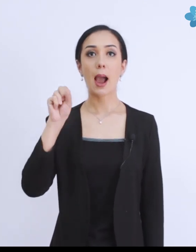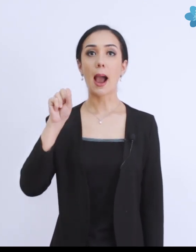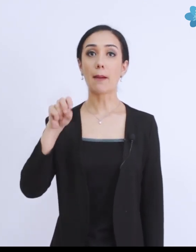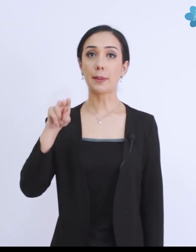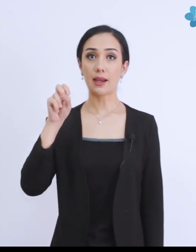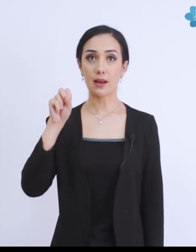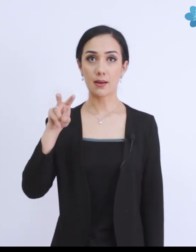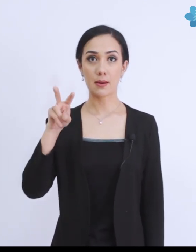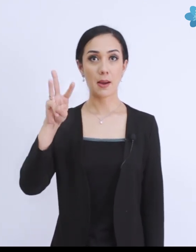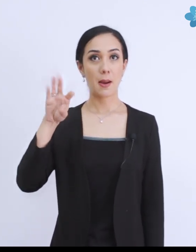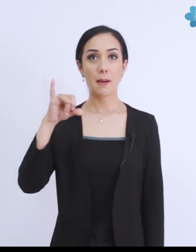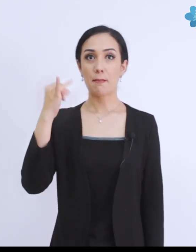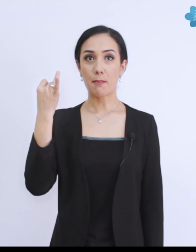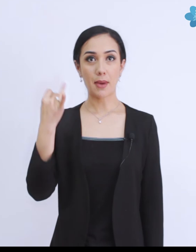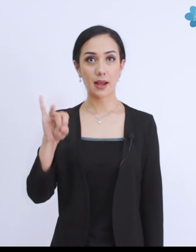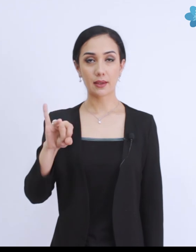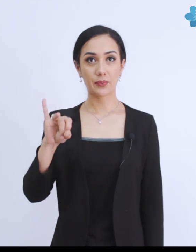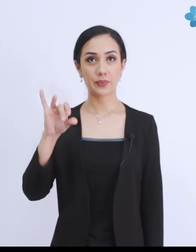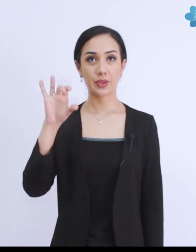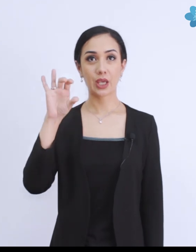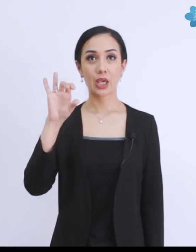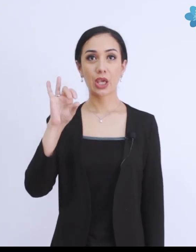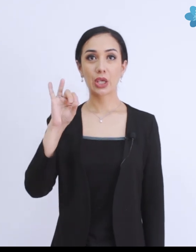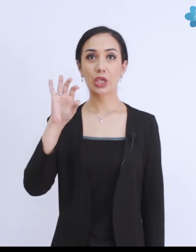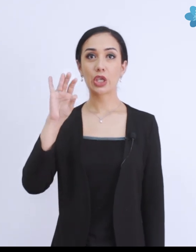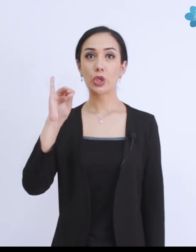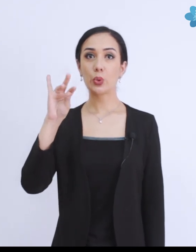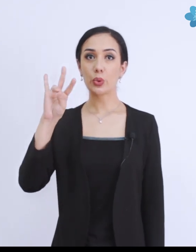май июнь июль